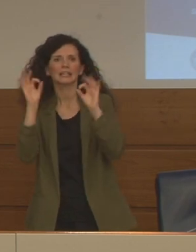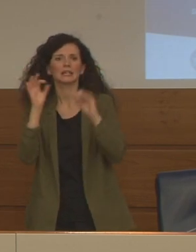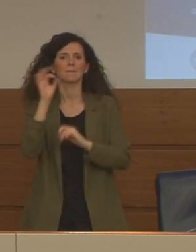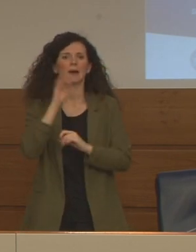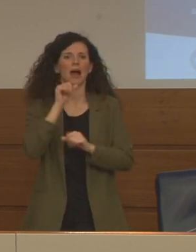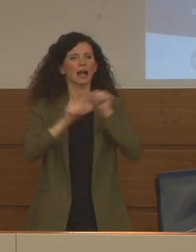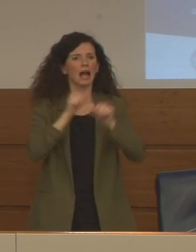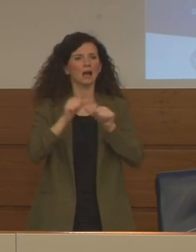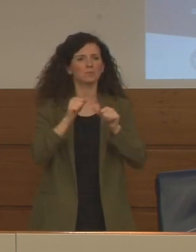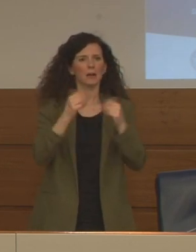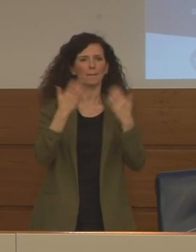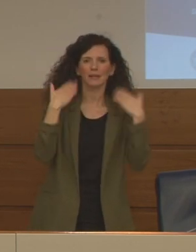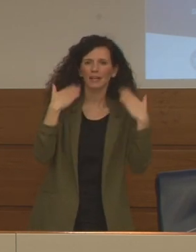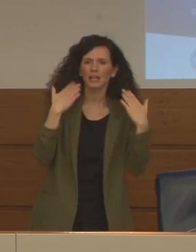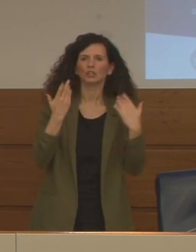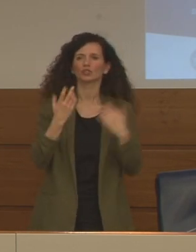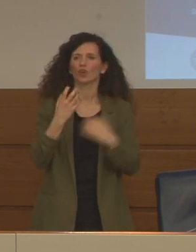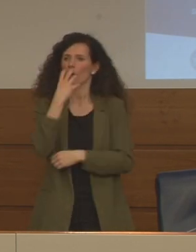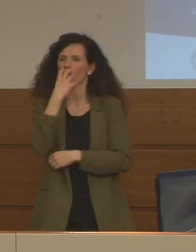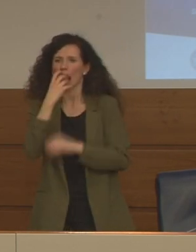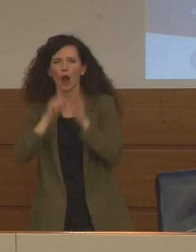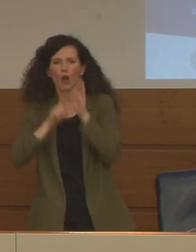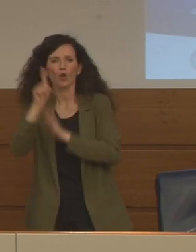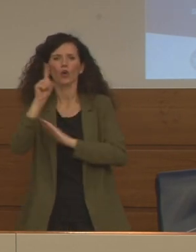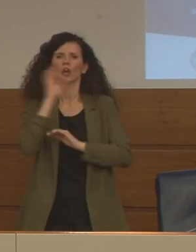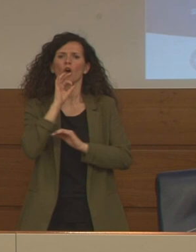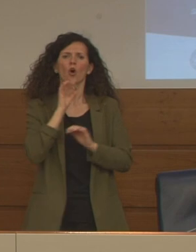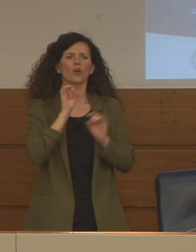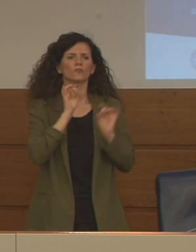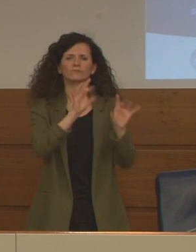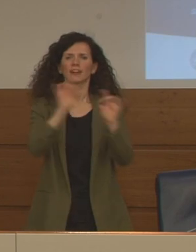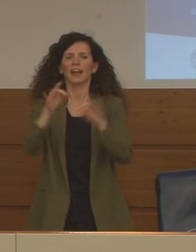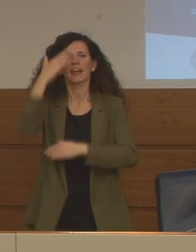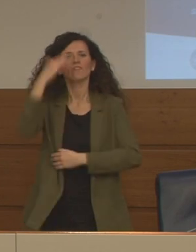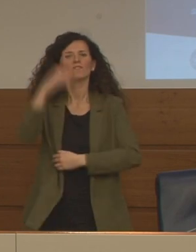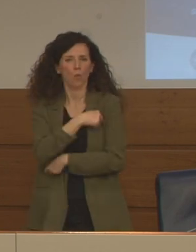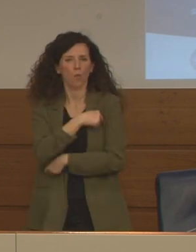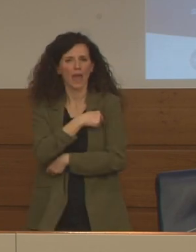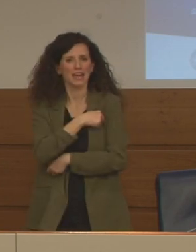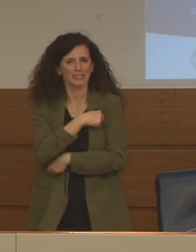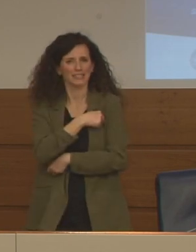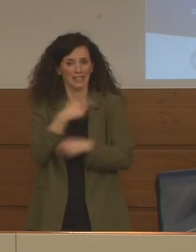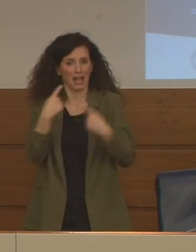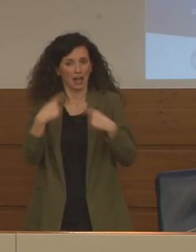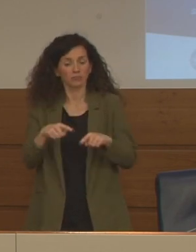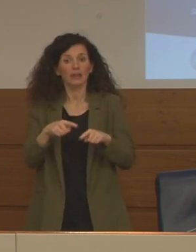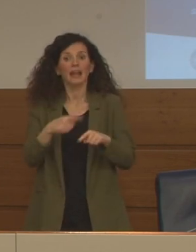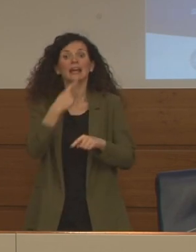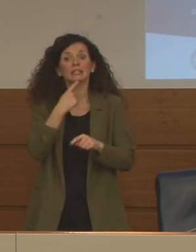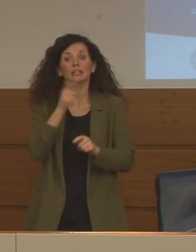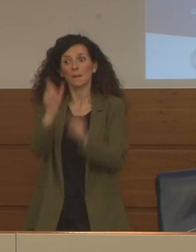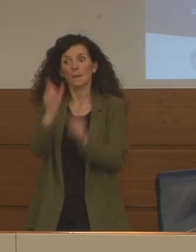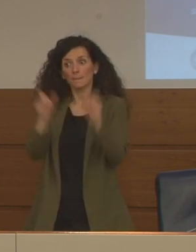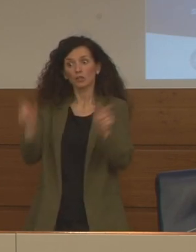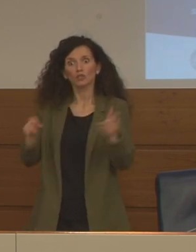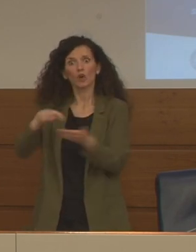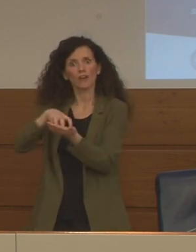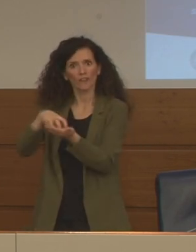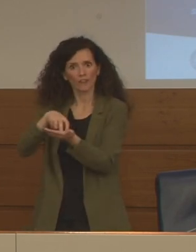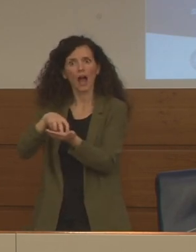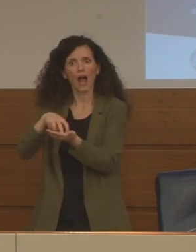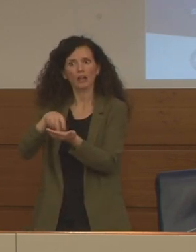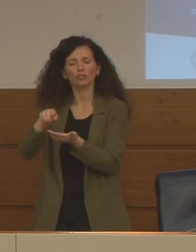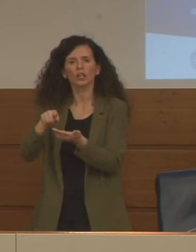o infettivi come nel video mia influenzale in realtà persone le più persone più fragili finiscono